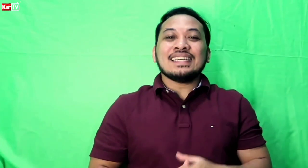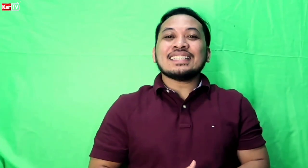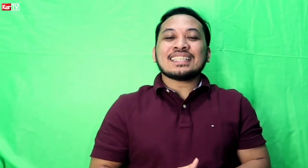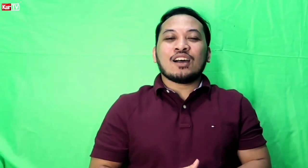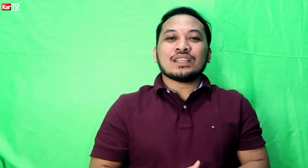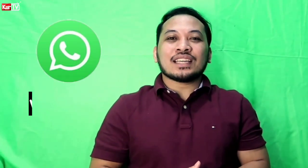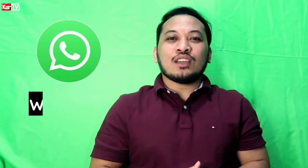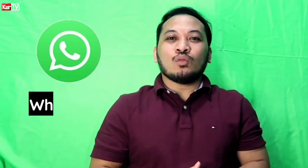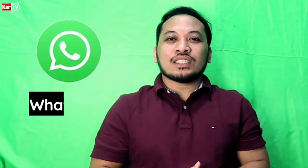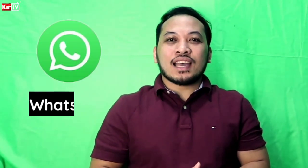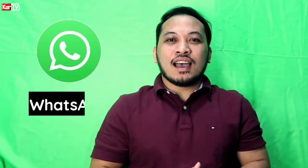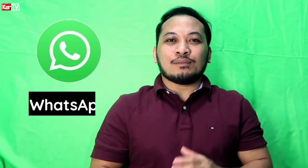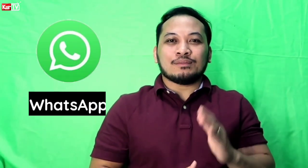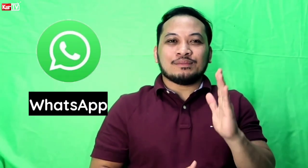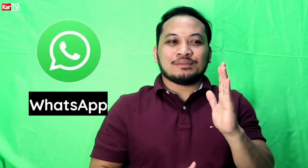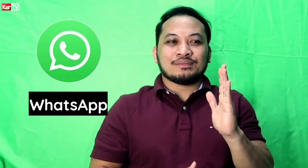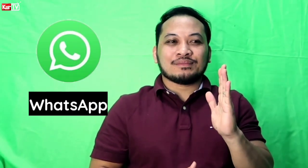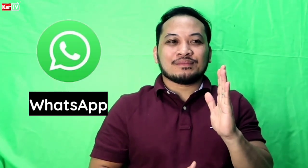This is how we sign WhatsApp.